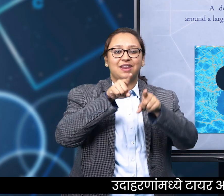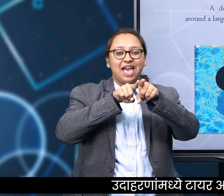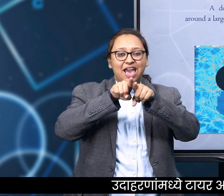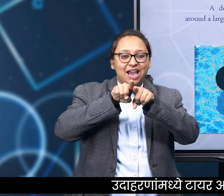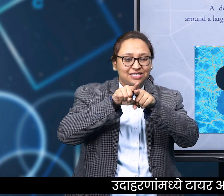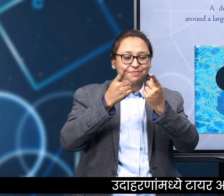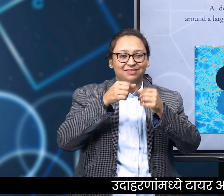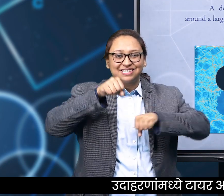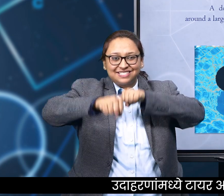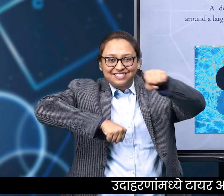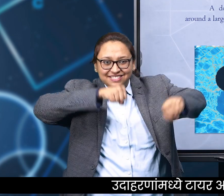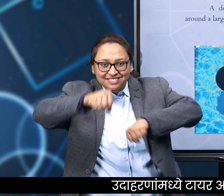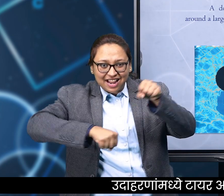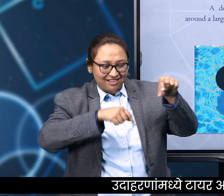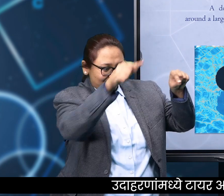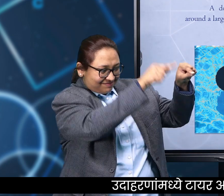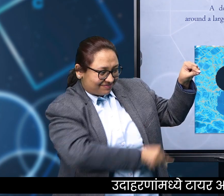उदाहरणांमध्ये टायर आणि रिंग समाविष्ट आहेत.